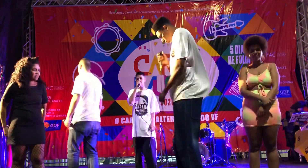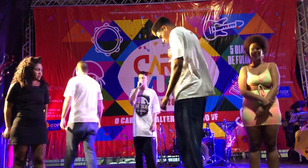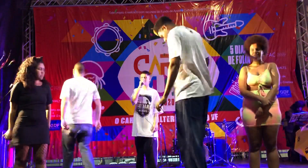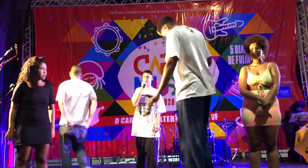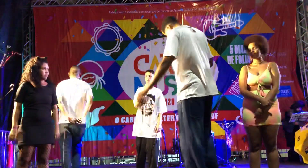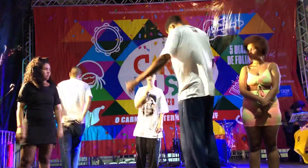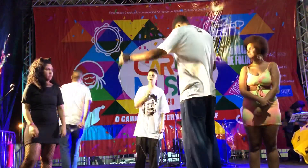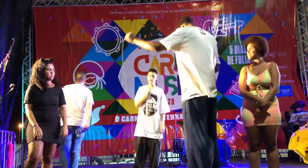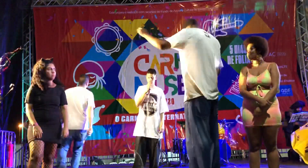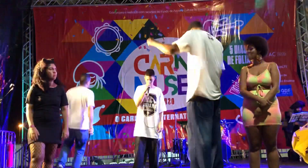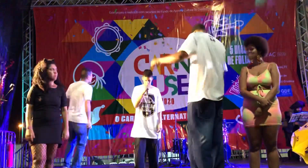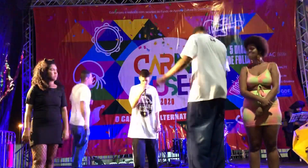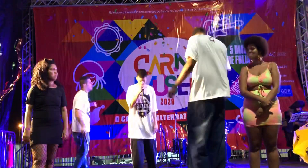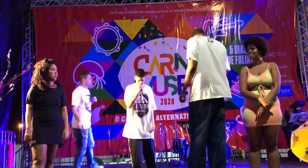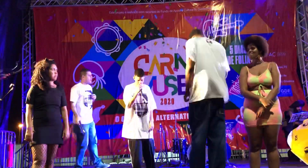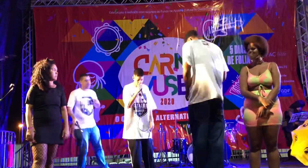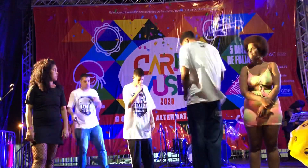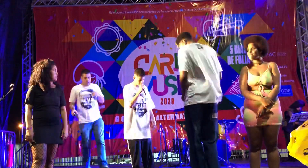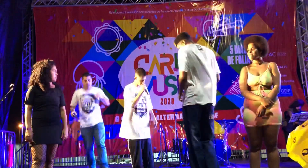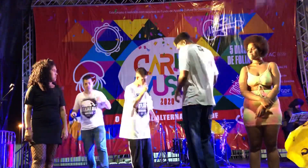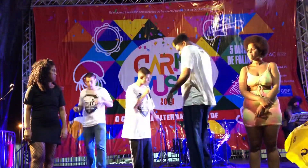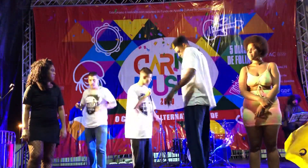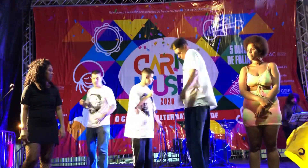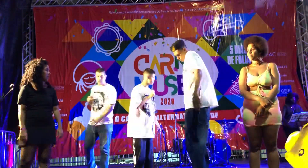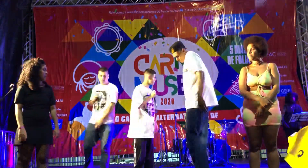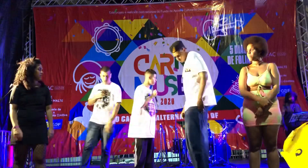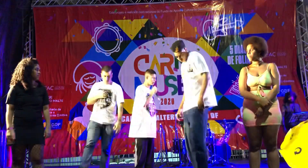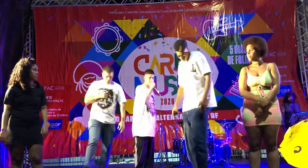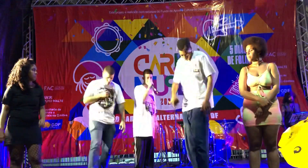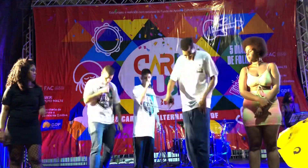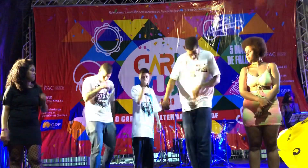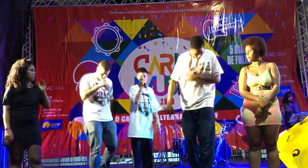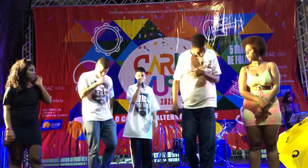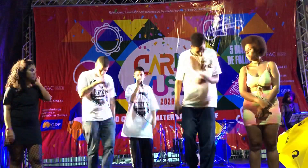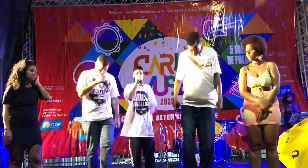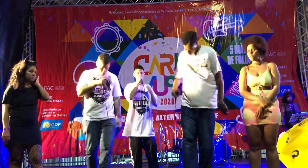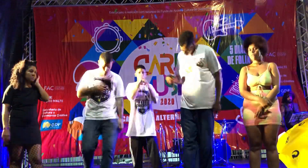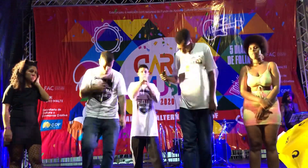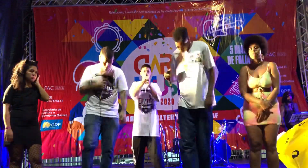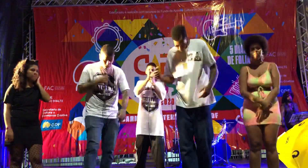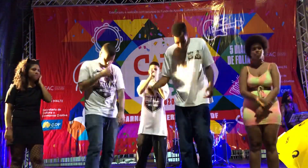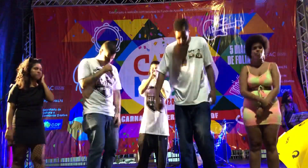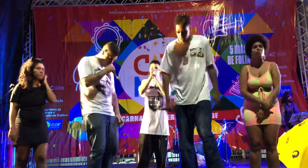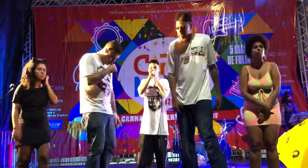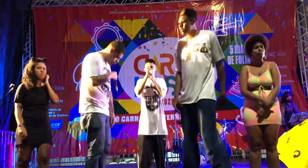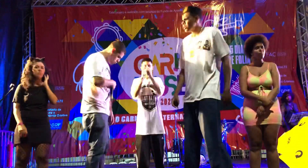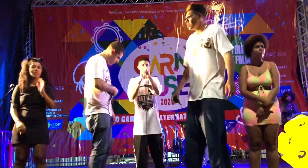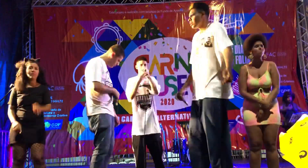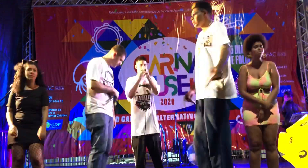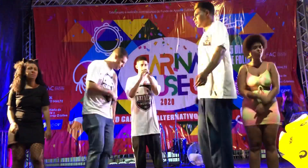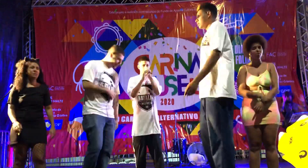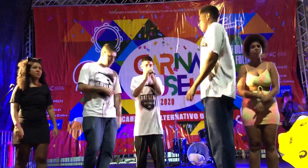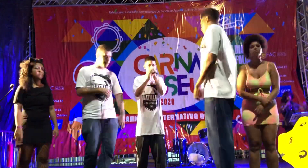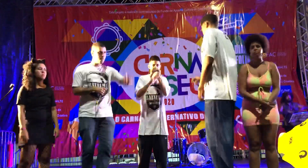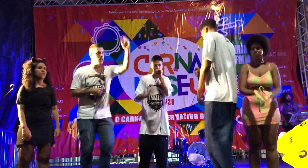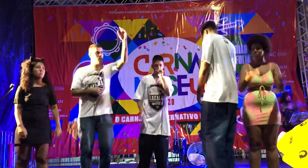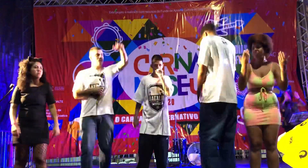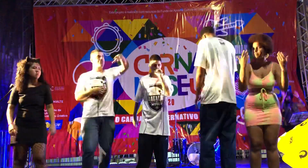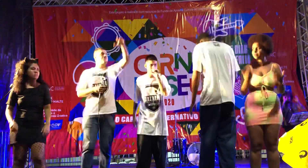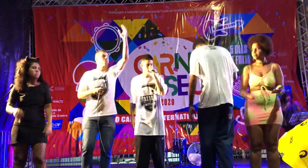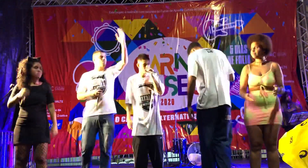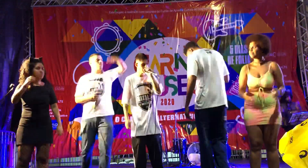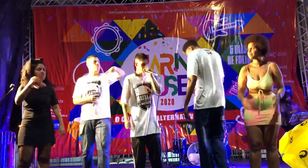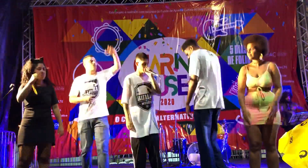Hate começa, pode soltar o beat. Ó o Bobby voando. Põe a mão pra cima aí, geral, geral,